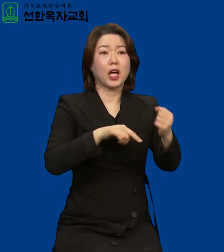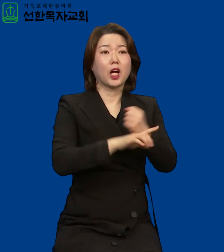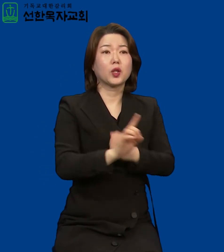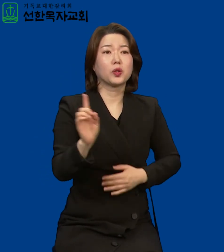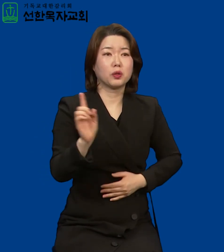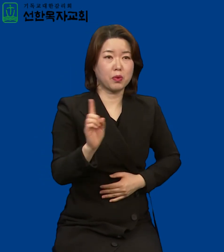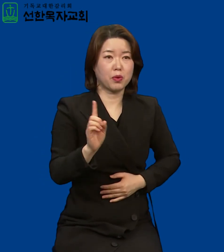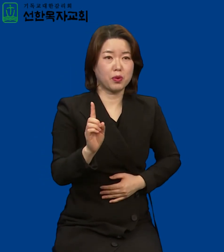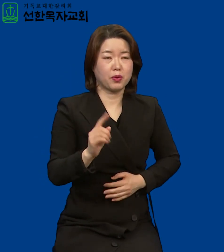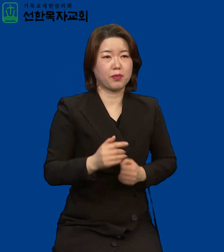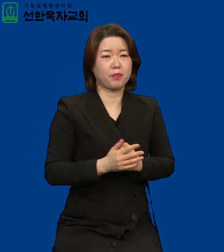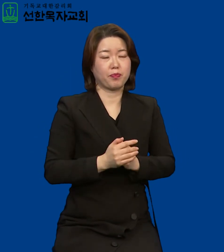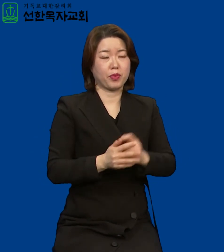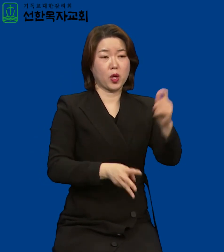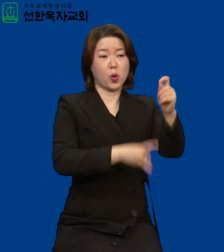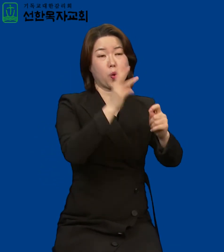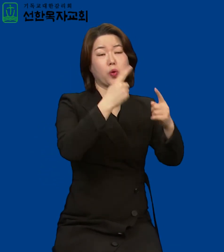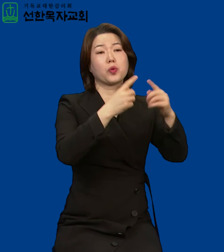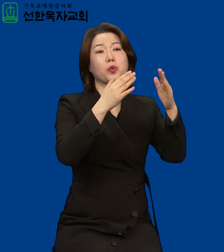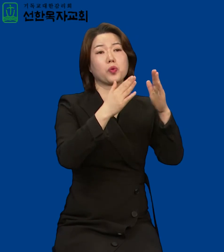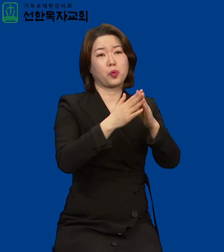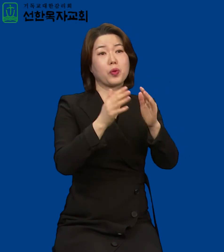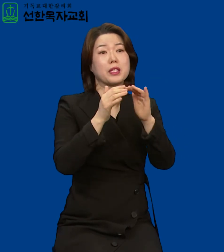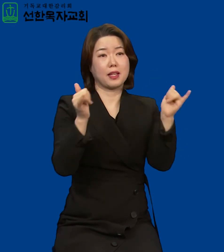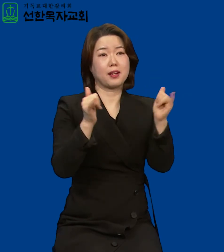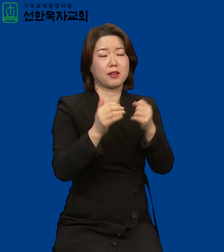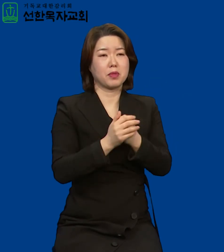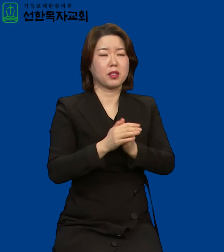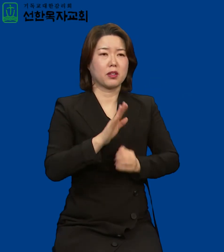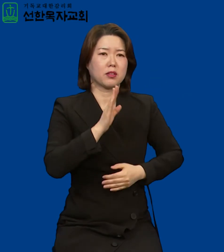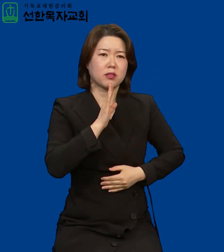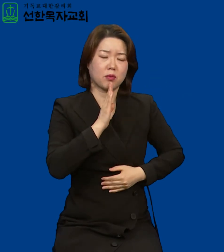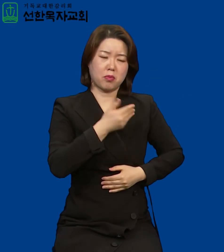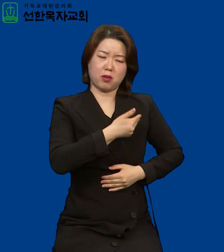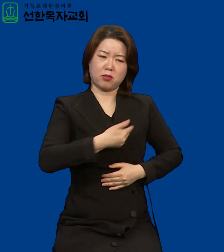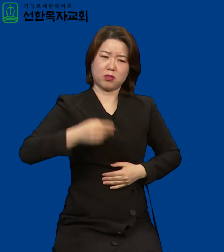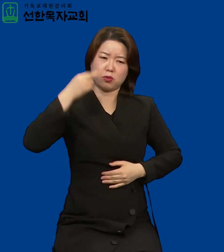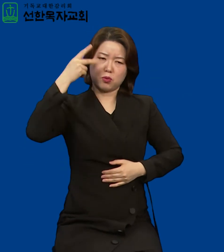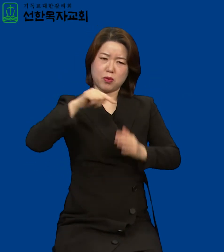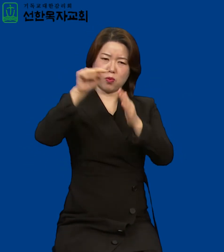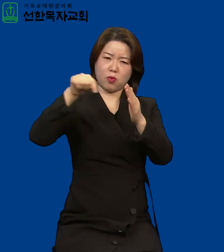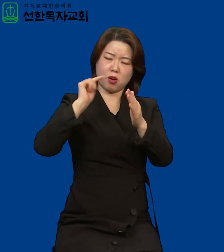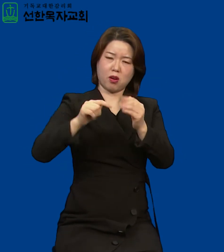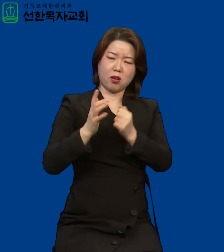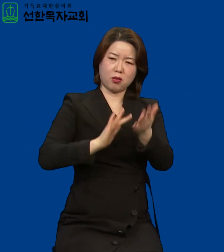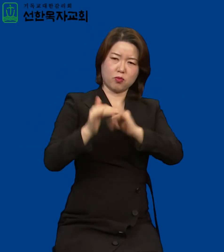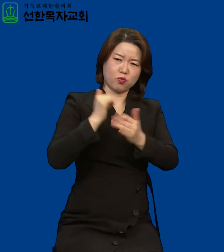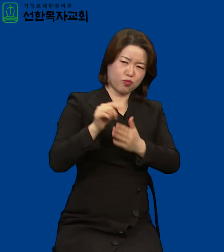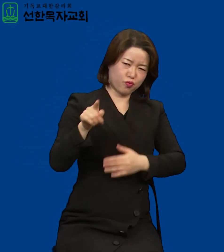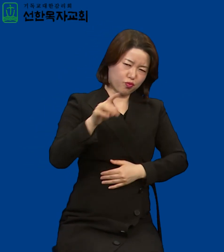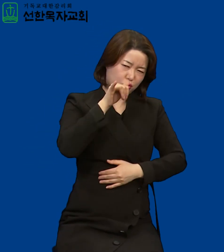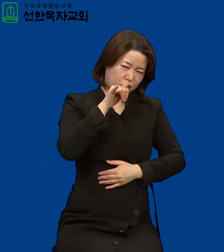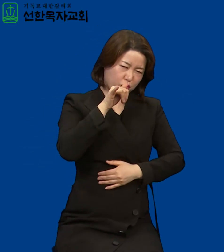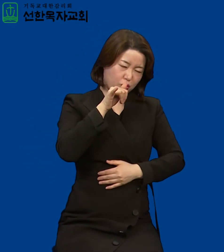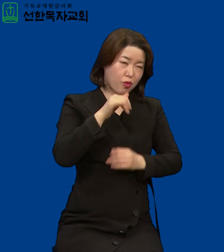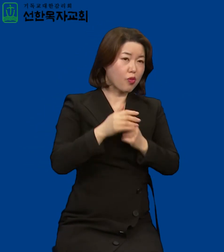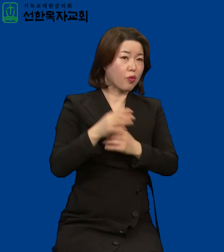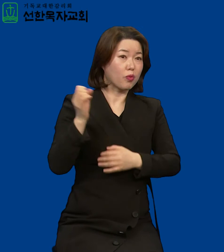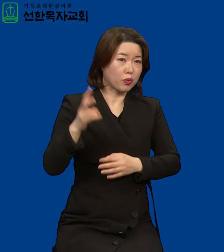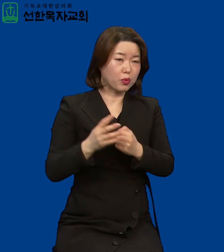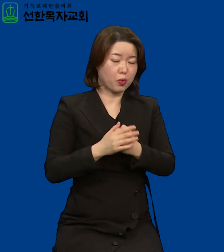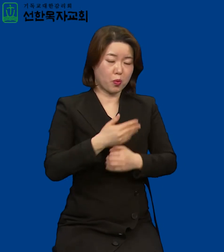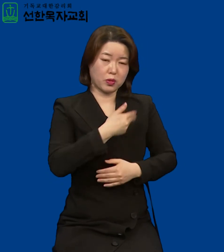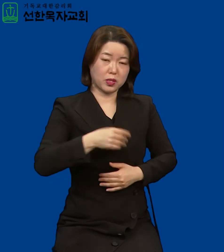이유는 고린도 교회 교인들이 정말 사도 바울 안에 예수께서 계시면서